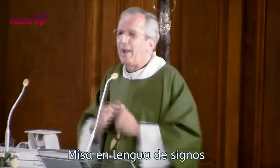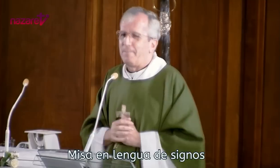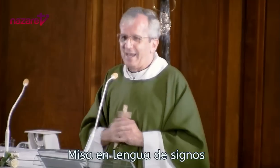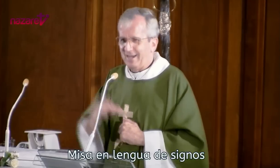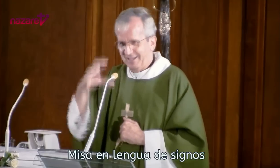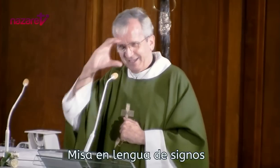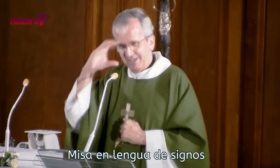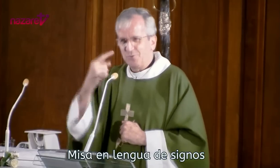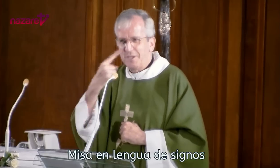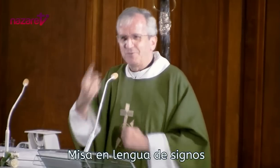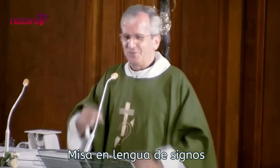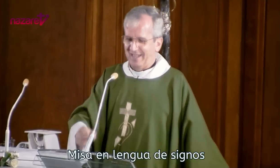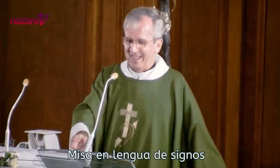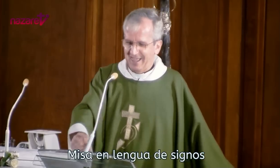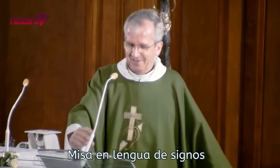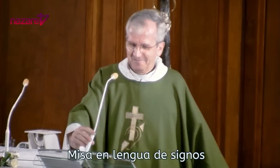cambiar. Escuchemos con atención.